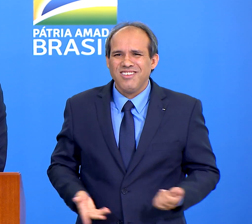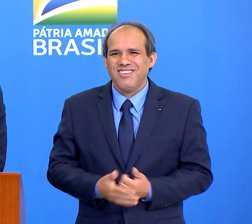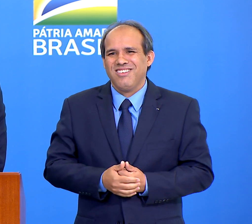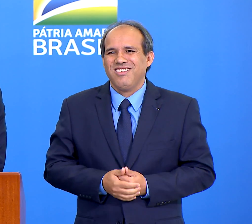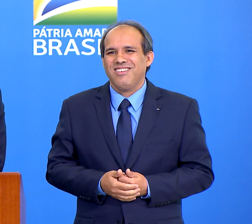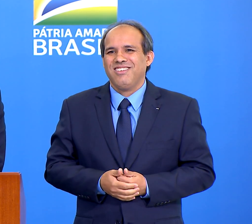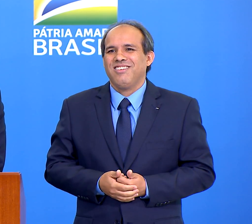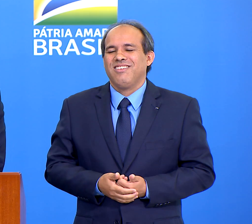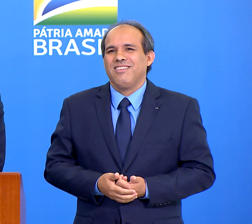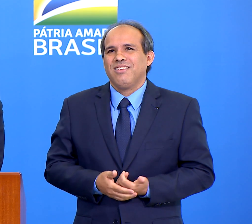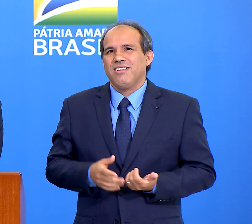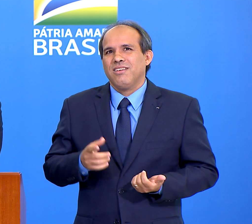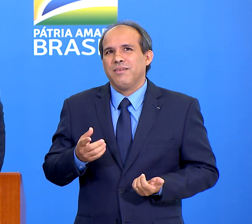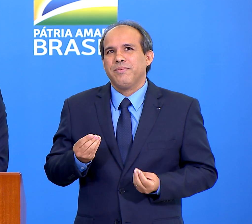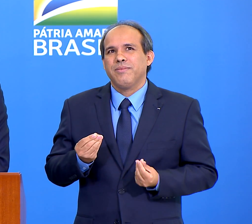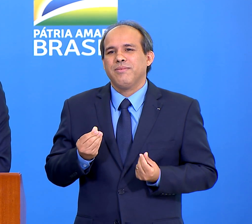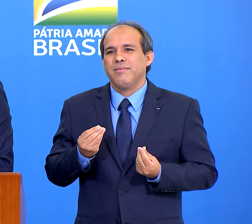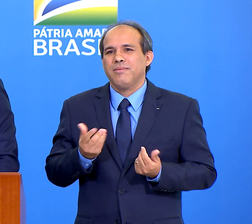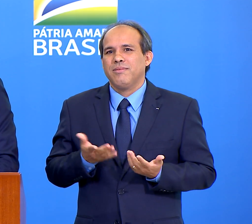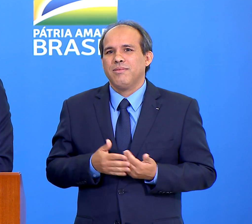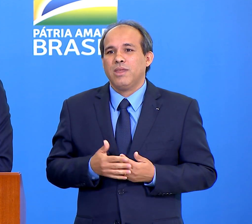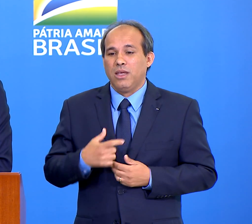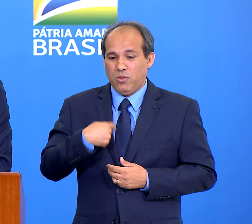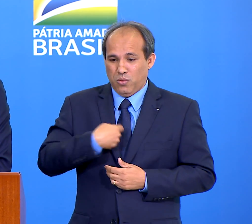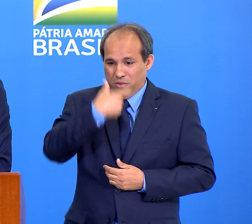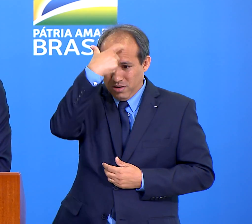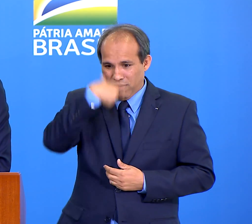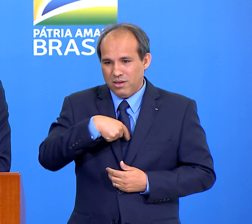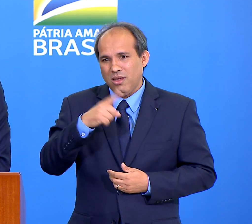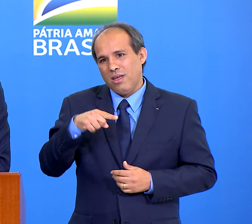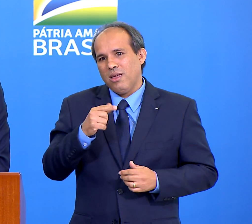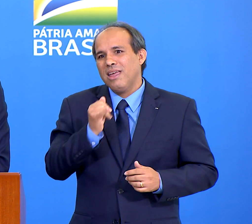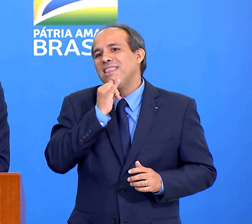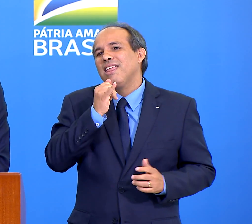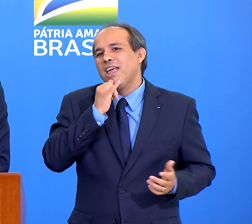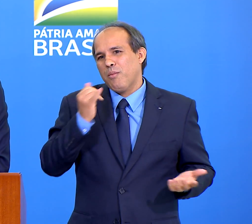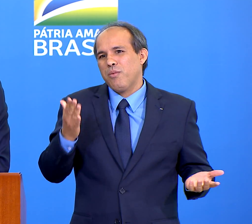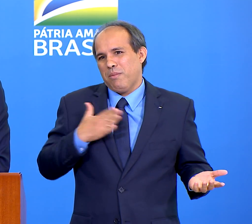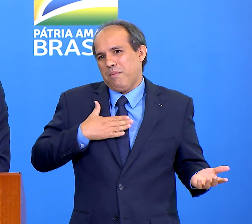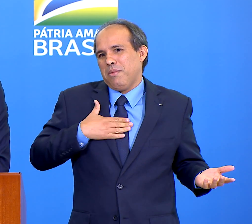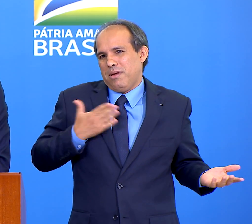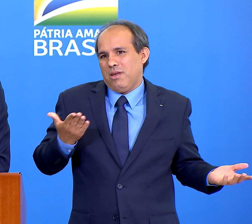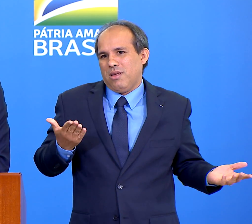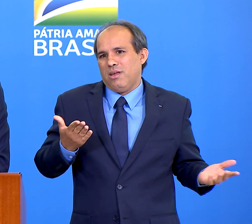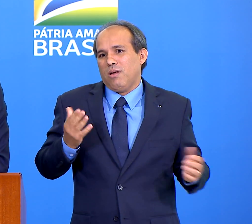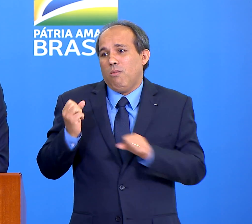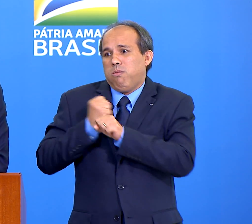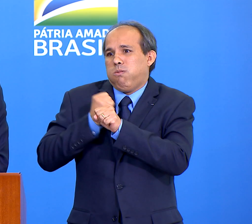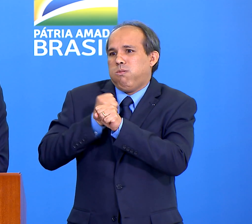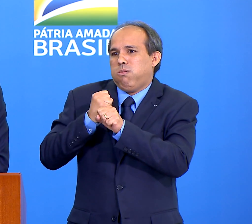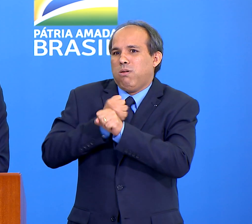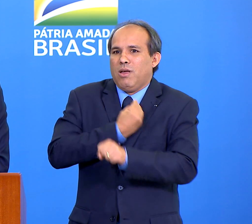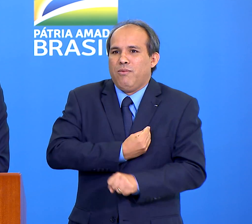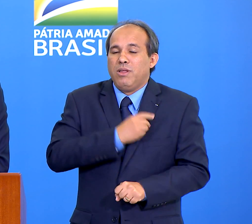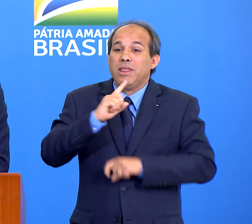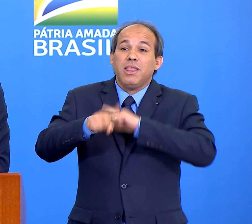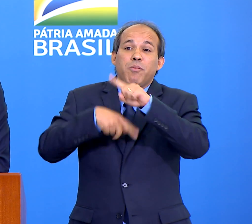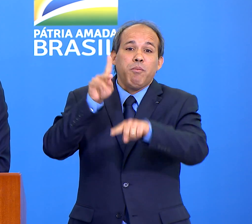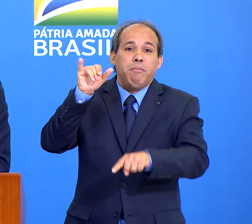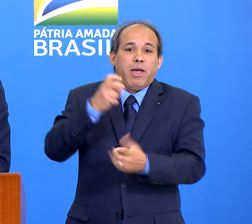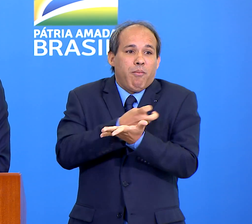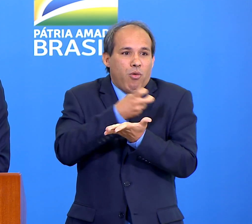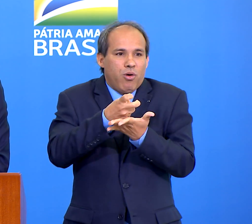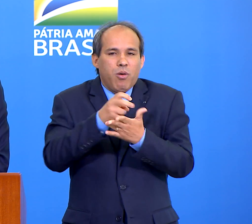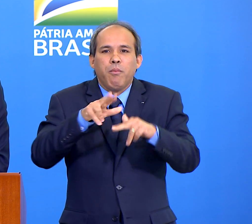é Olá eu sou um exemplo disso passei minha vida eu acho que meu pai faleceu